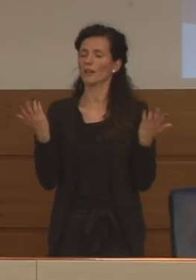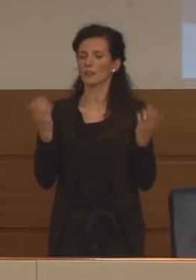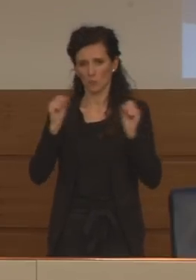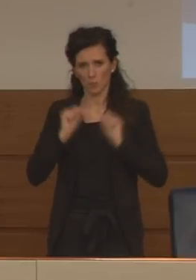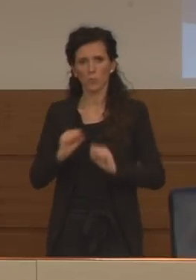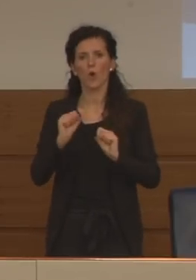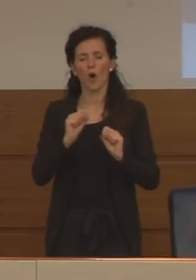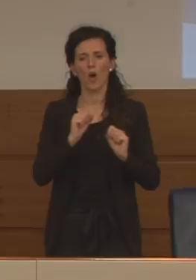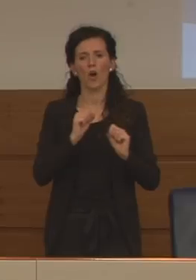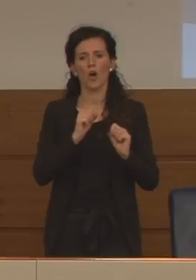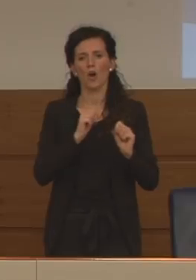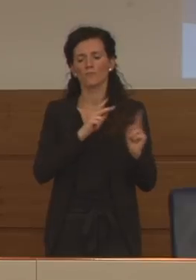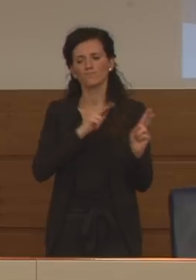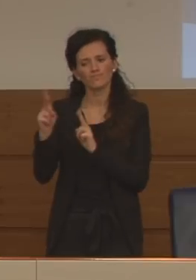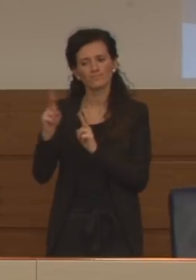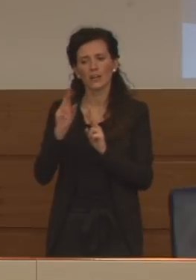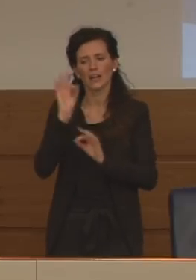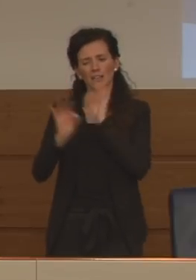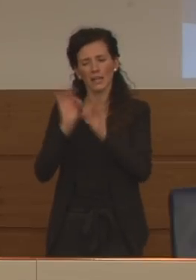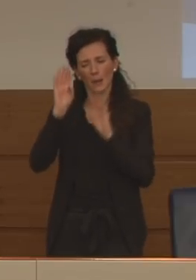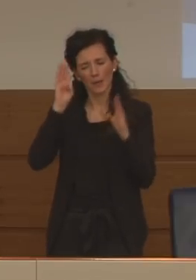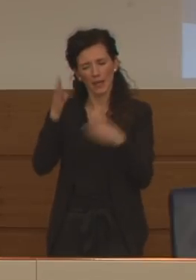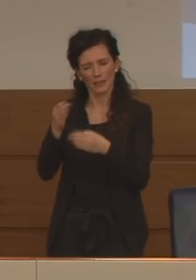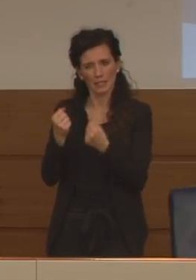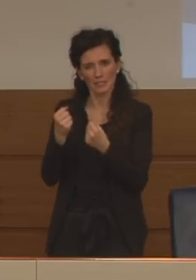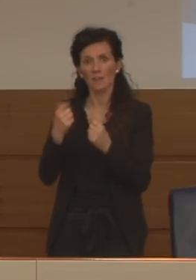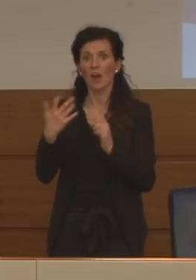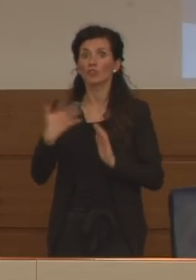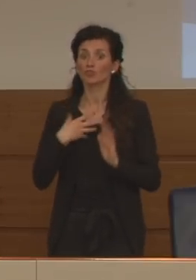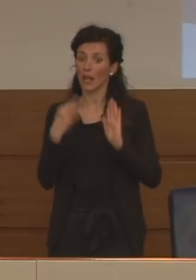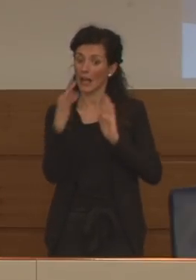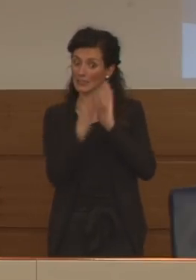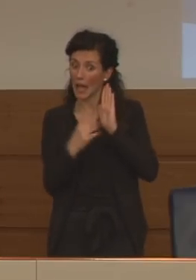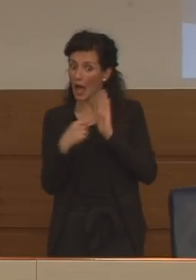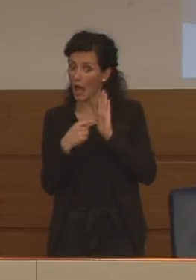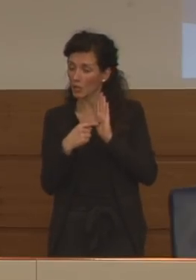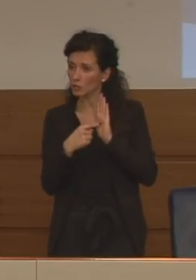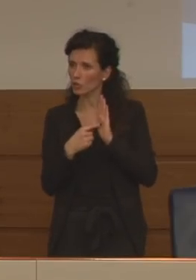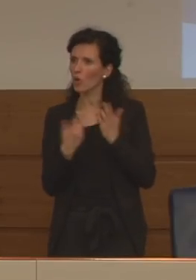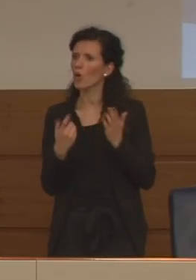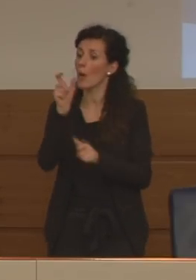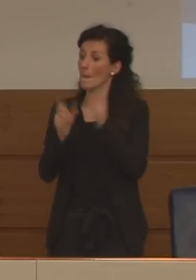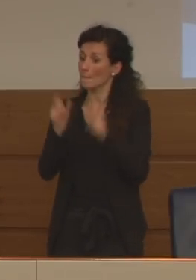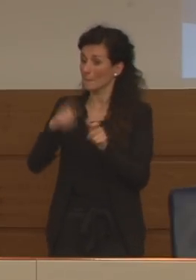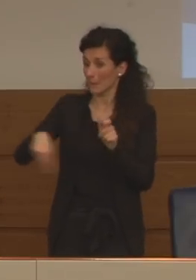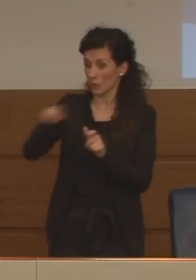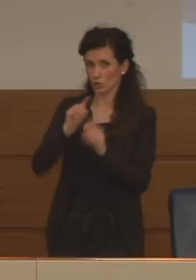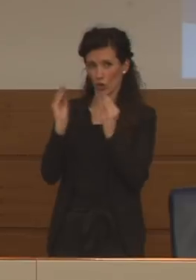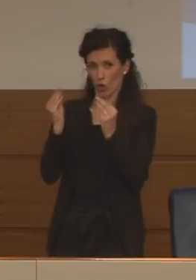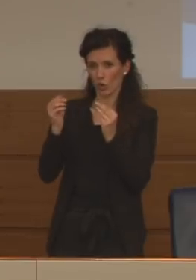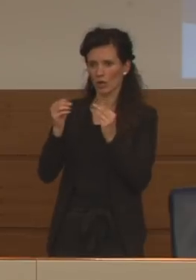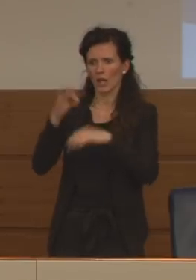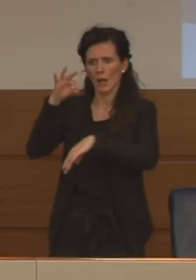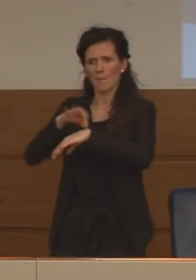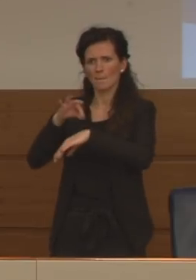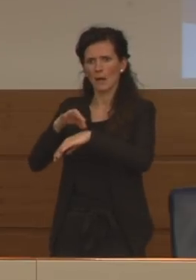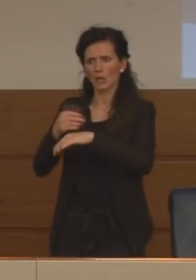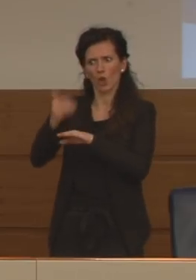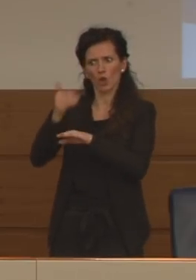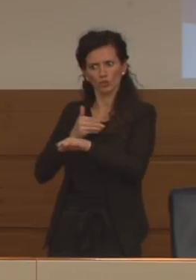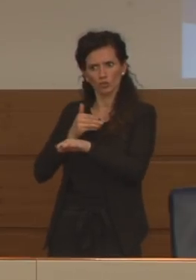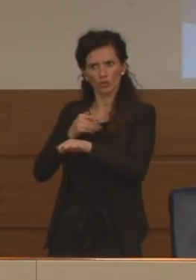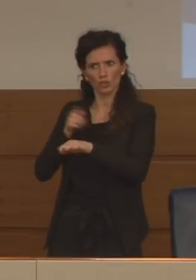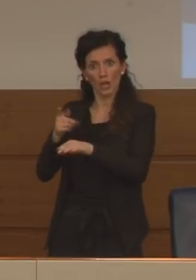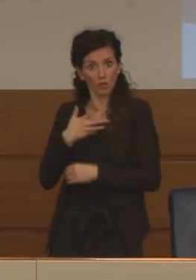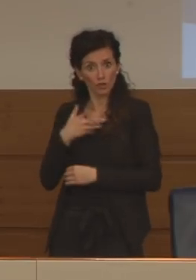c'è un dato preciso su questo e soprattutto è possibile stabilire se queste persone avessero patologie pregresse cioè cosa fa il virus